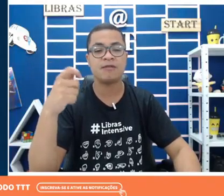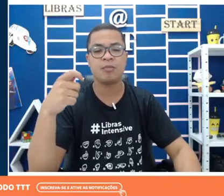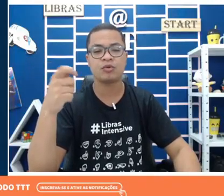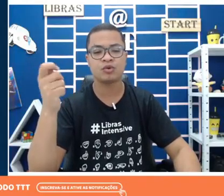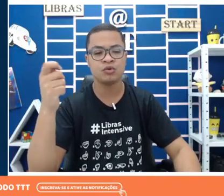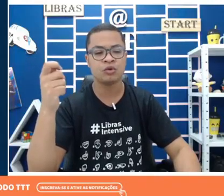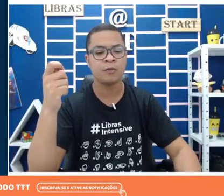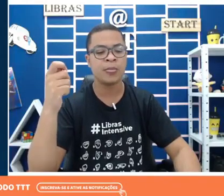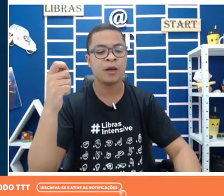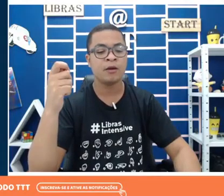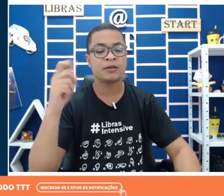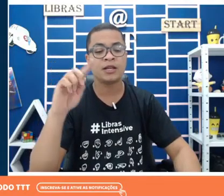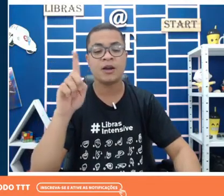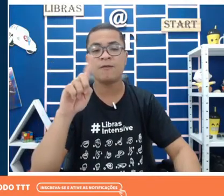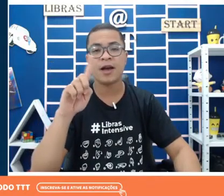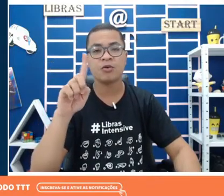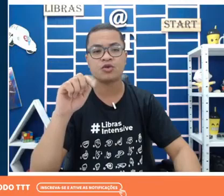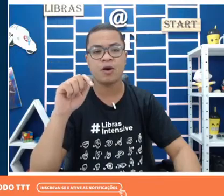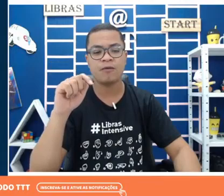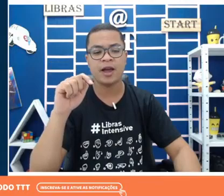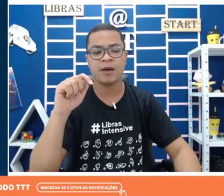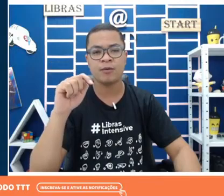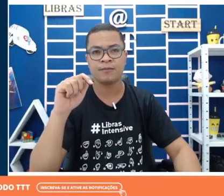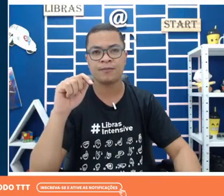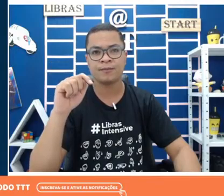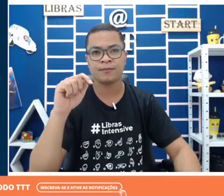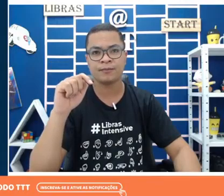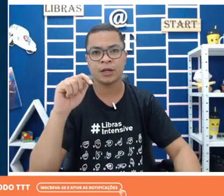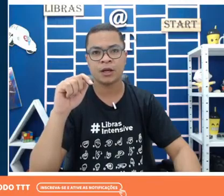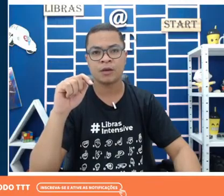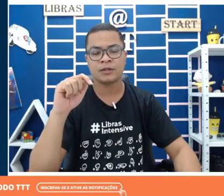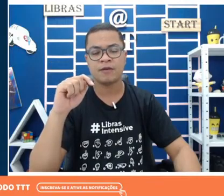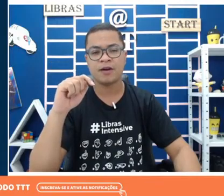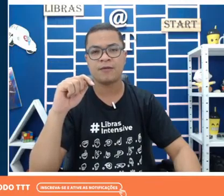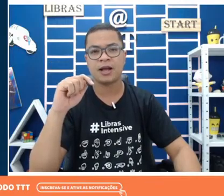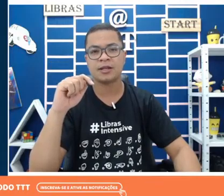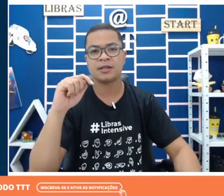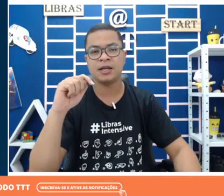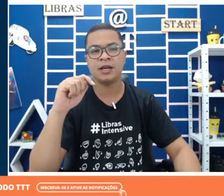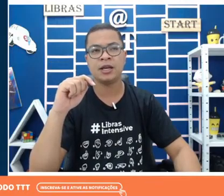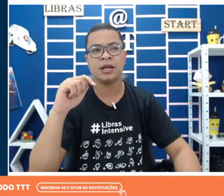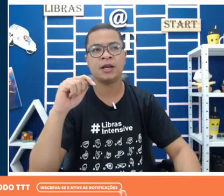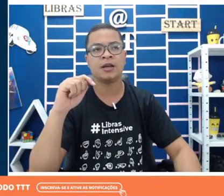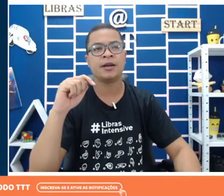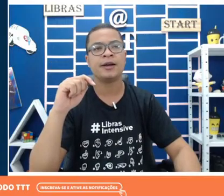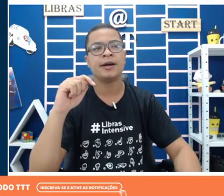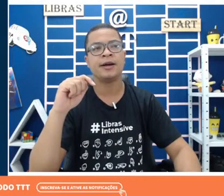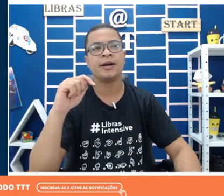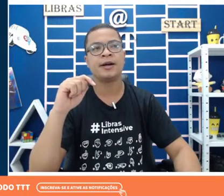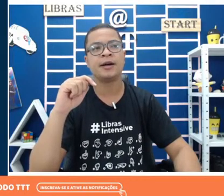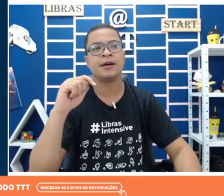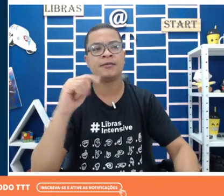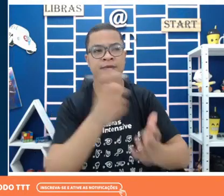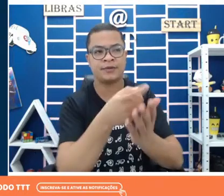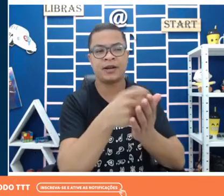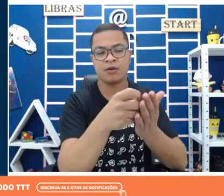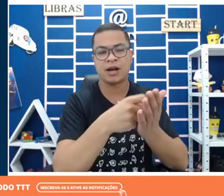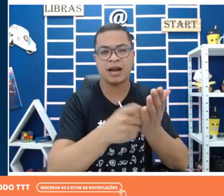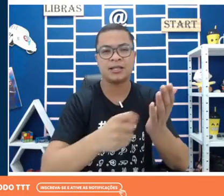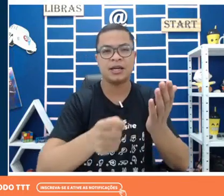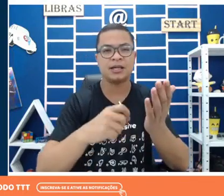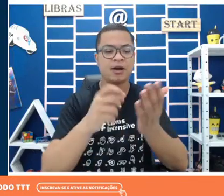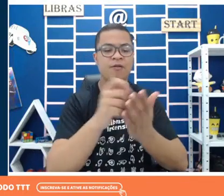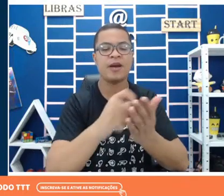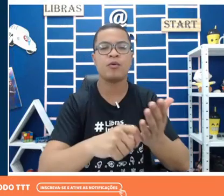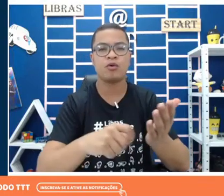vai escrever para um surdo, você não vai conjugar o verbo. Você não vai falar assim, vai